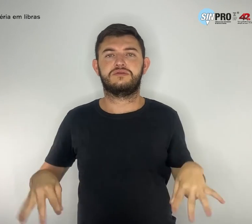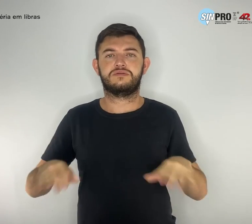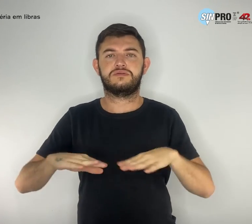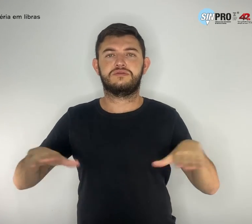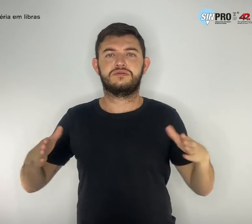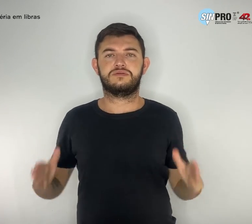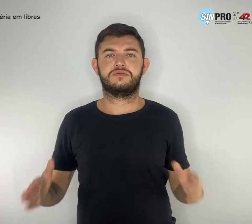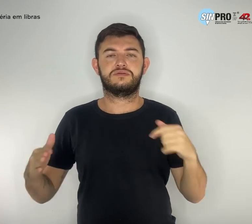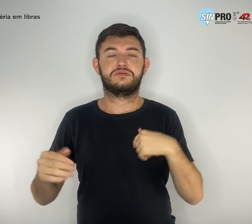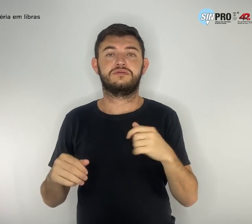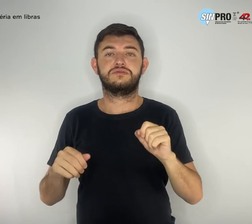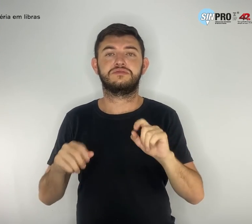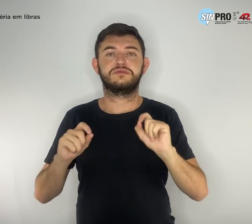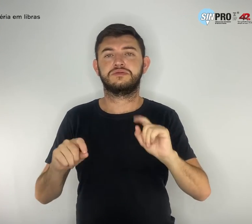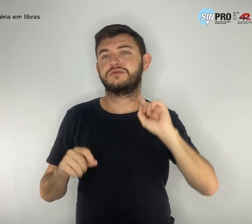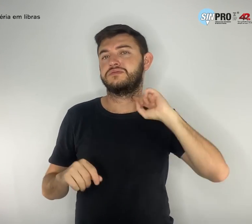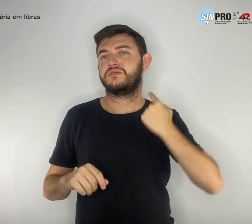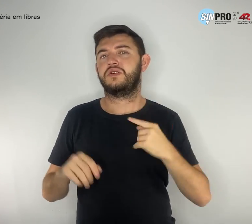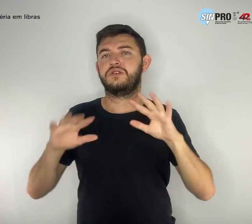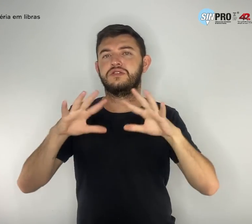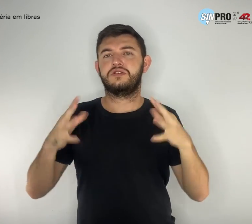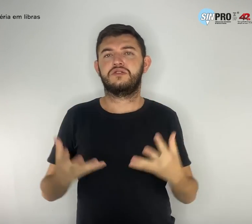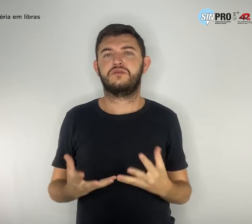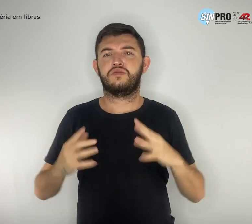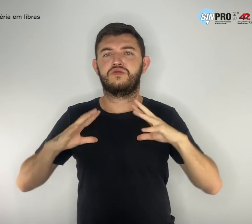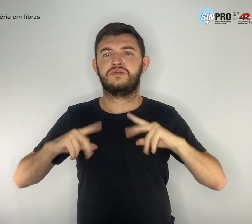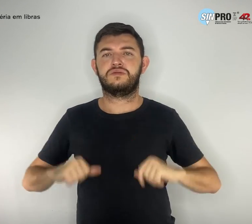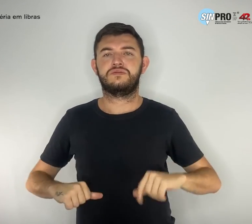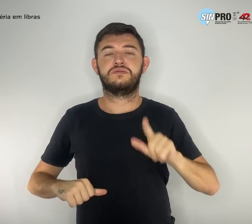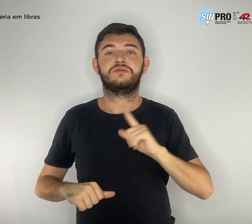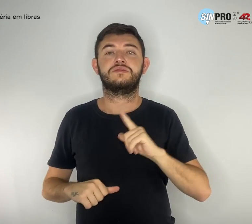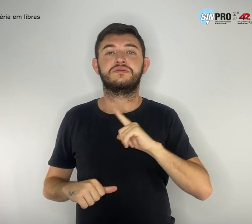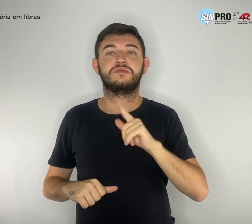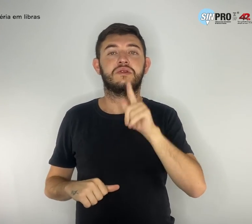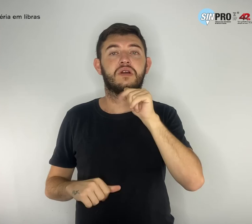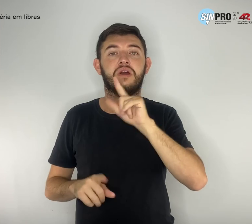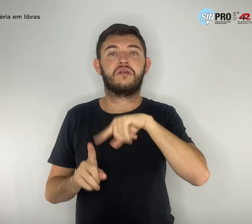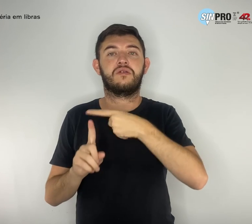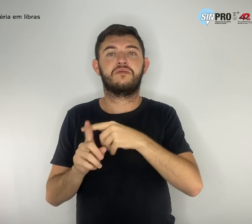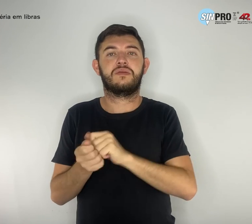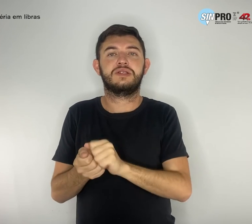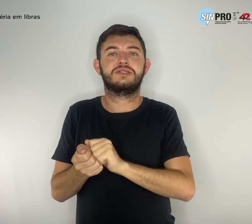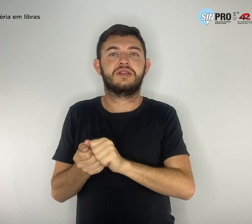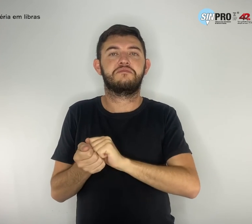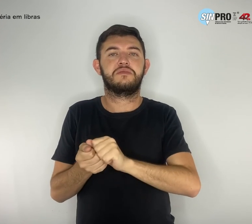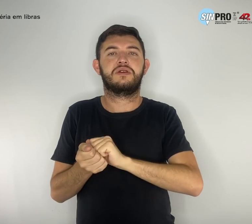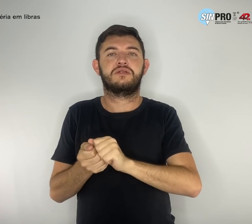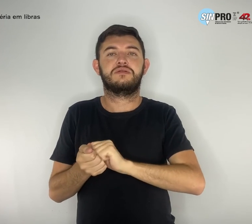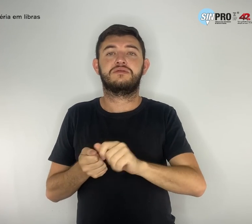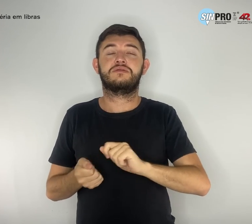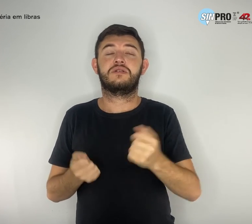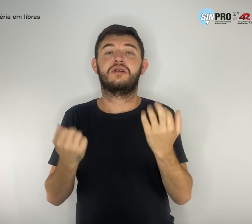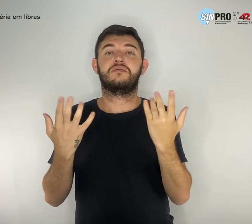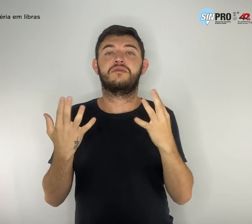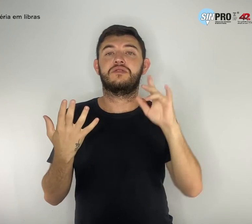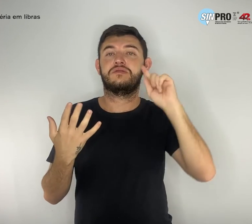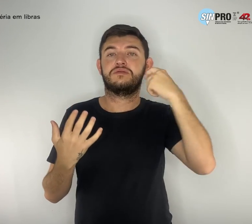com água e sabão. Negra é a mão de imaculada nobreza, a mão da